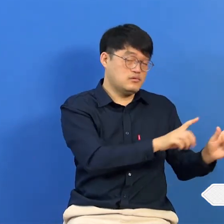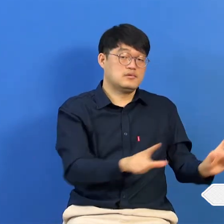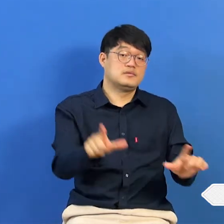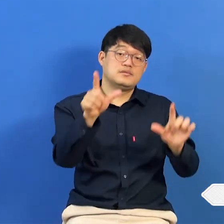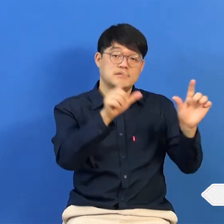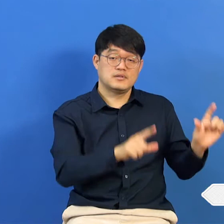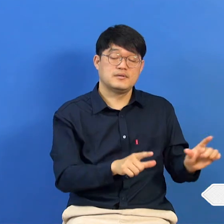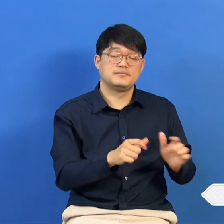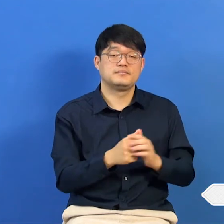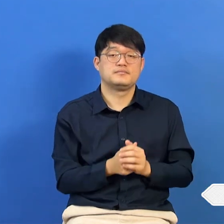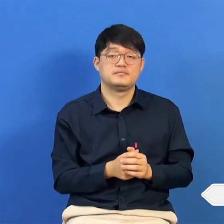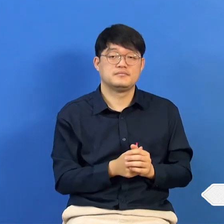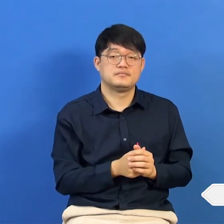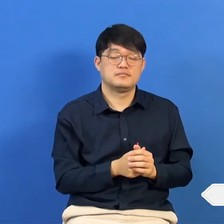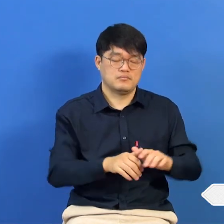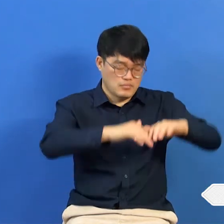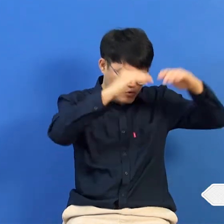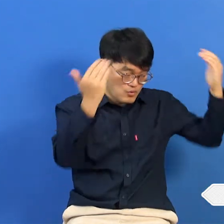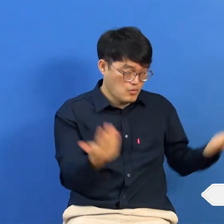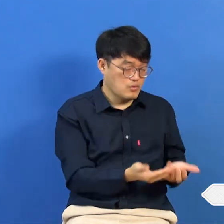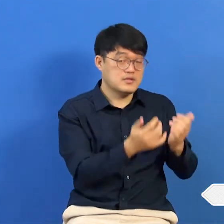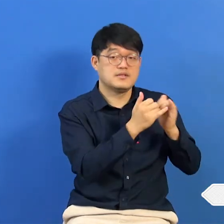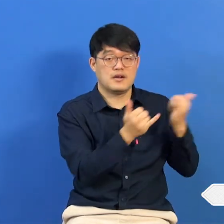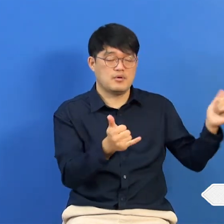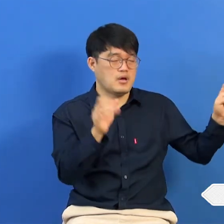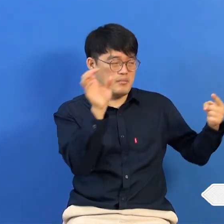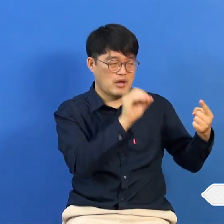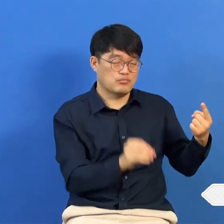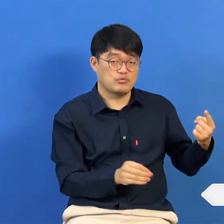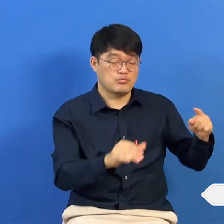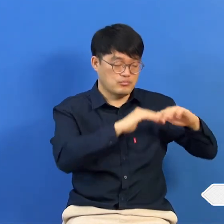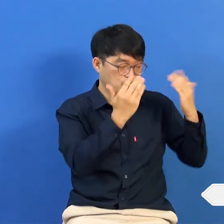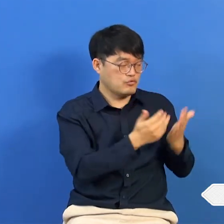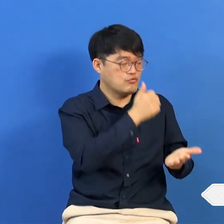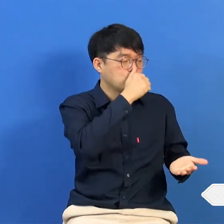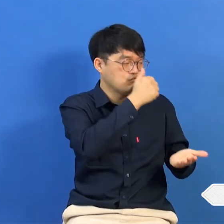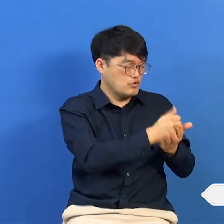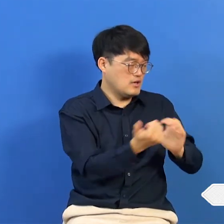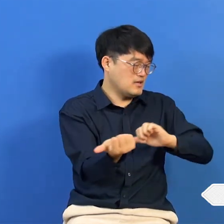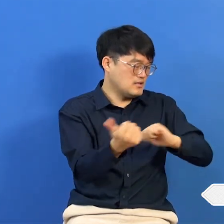없이 모든 인류가 다 죄와 사망 아래 살았습니다.